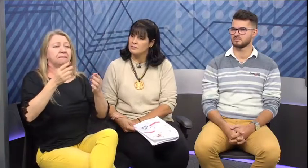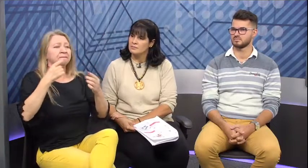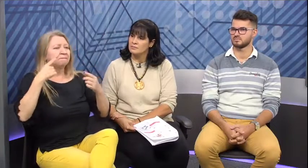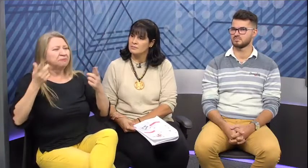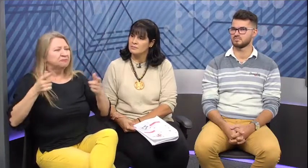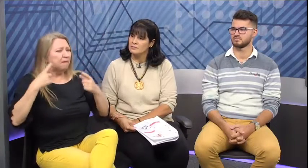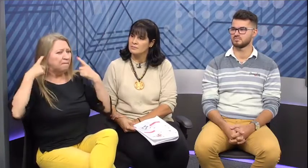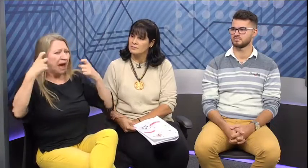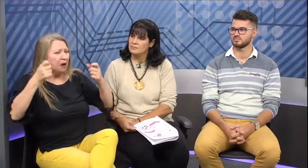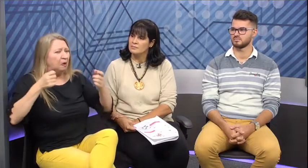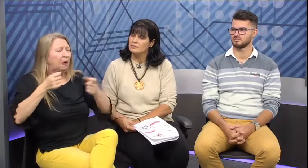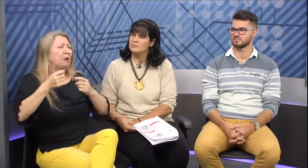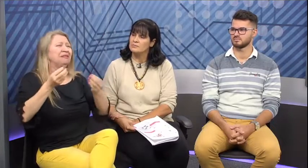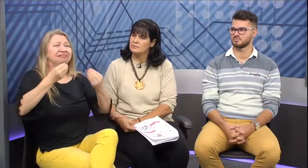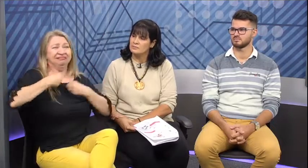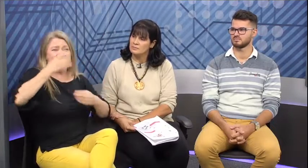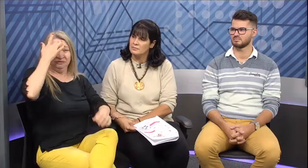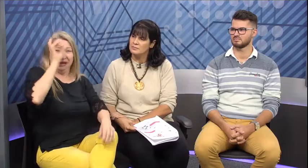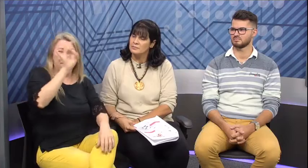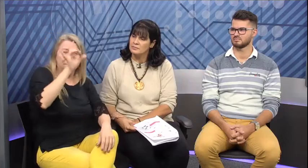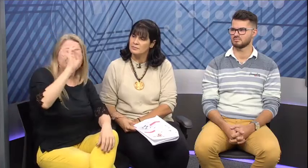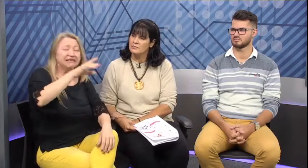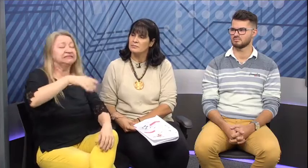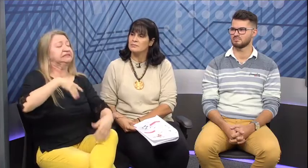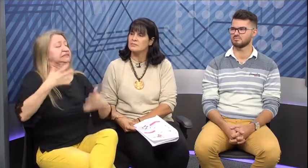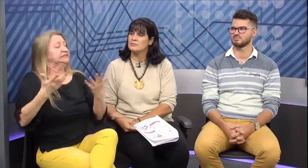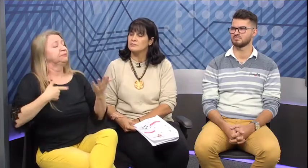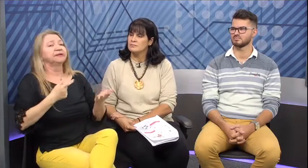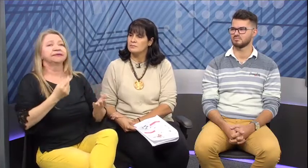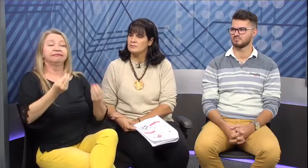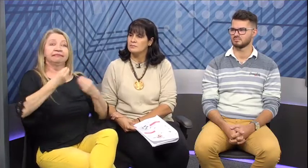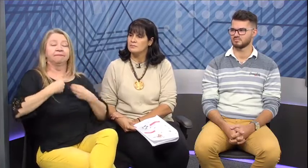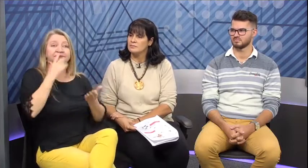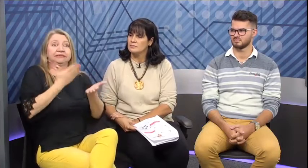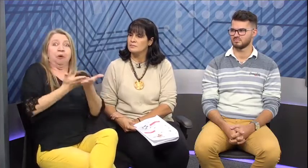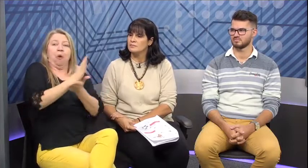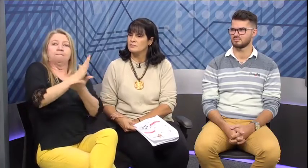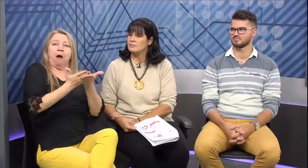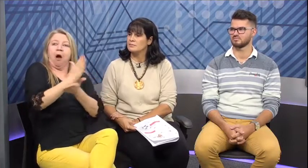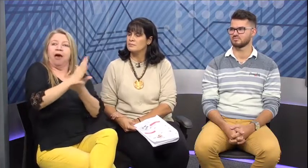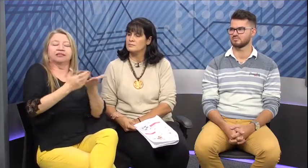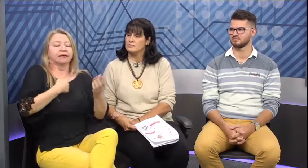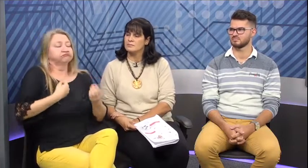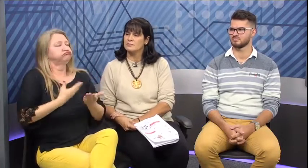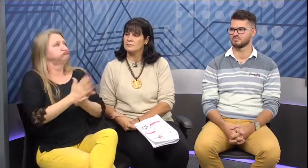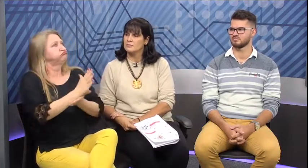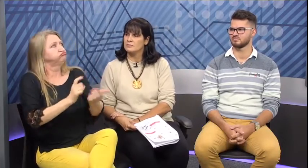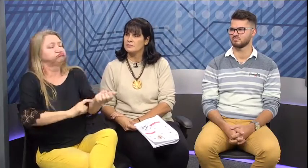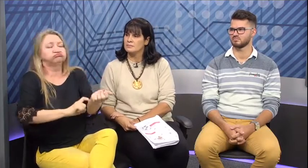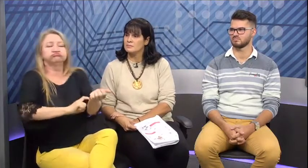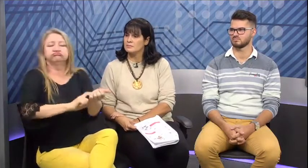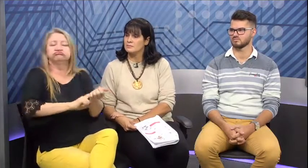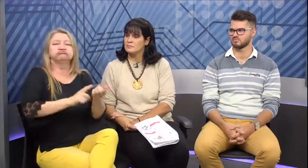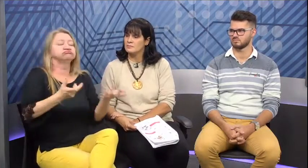sem me ajudar mesmo, né? Às vezes dava dor de cabeça, bastante ruído, eu ficava bastante